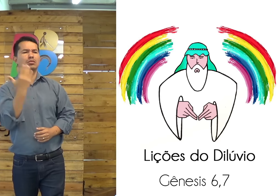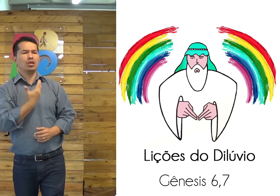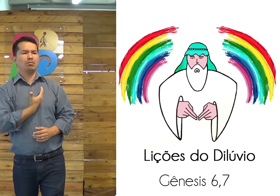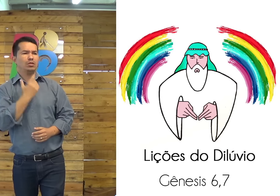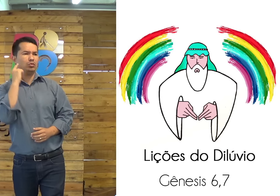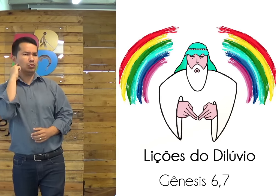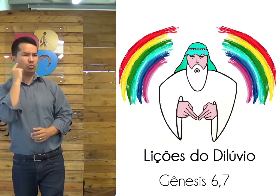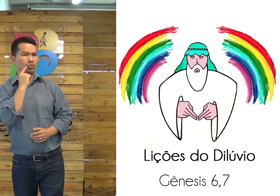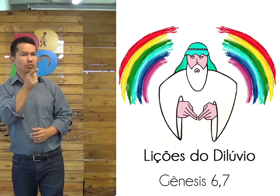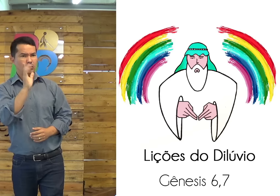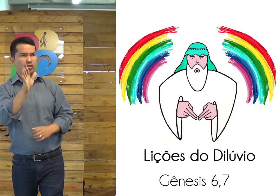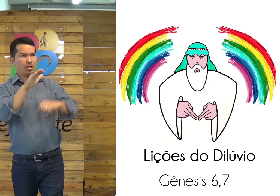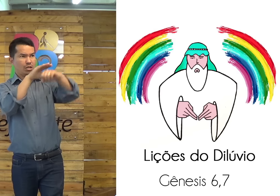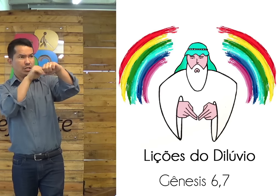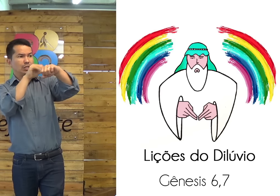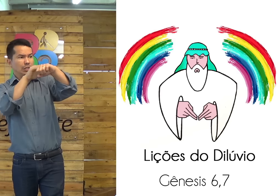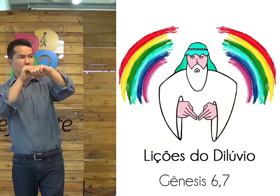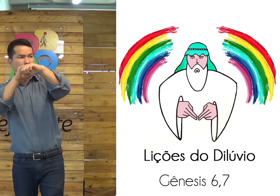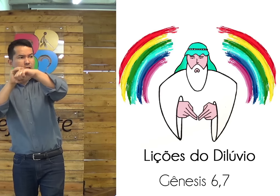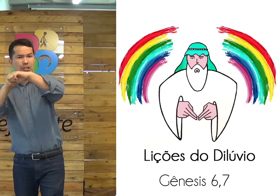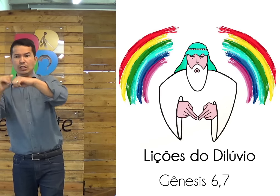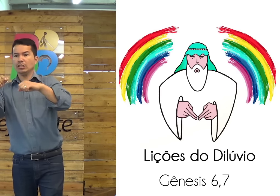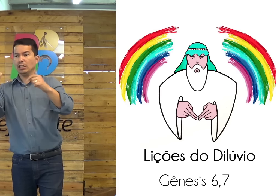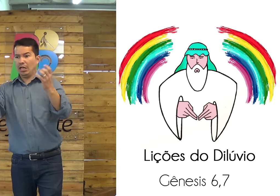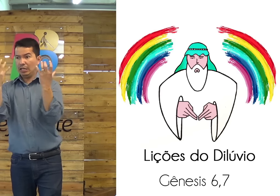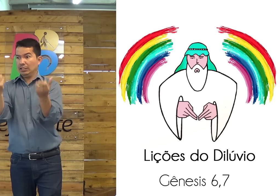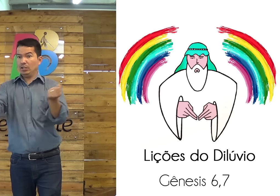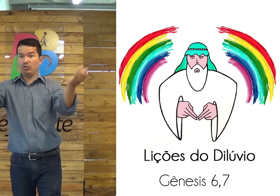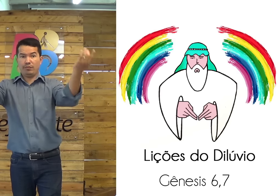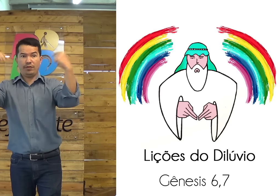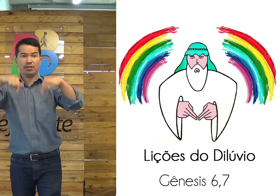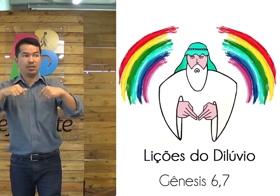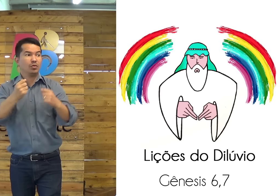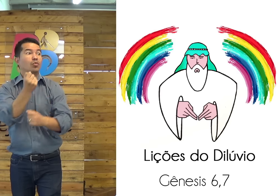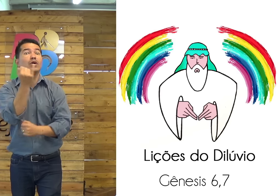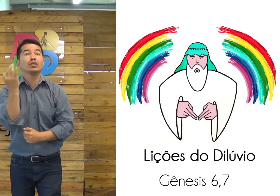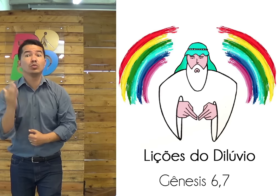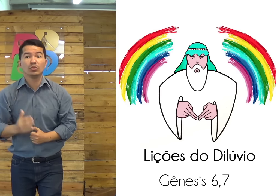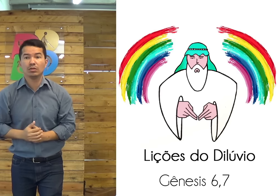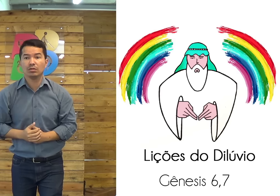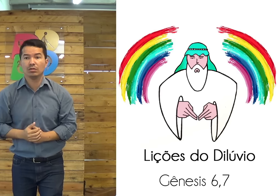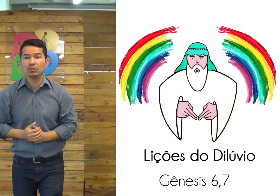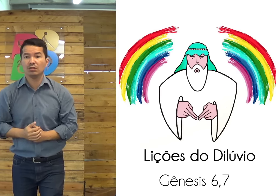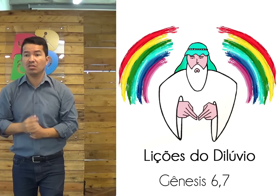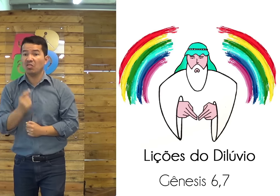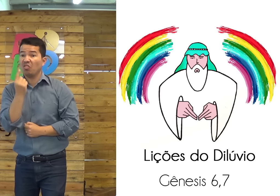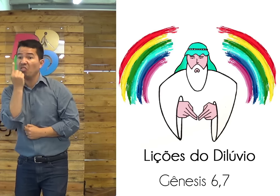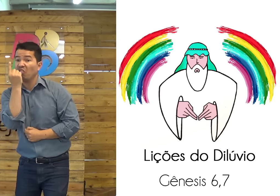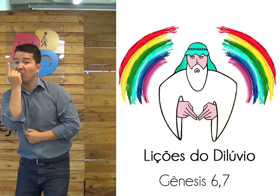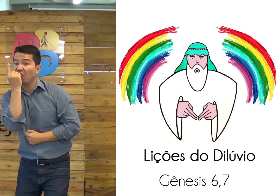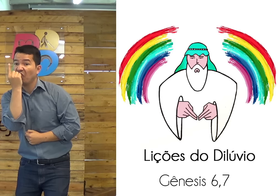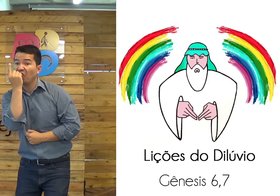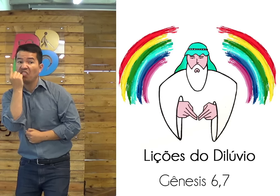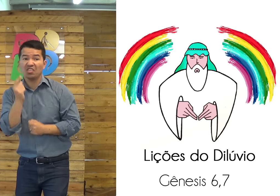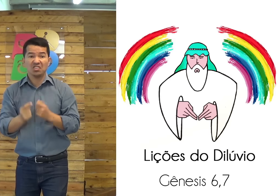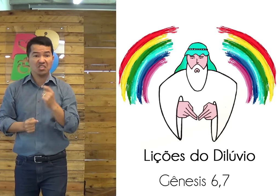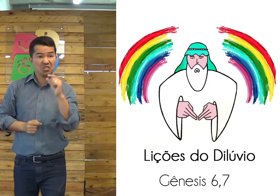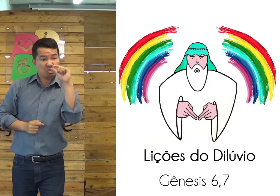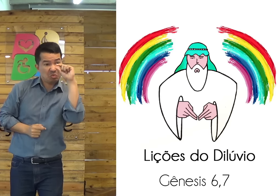hoje quantos amigos surdos que você já chamou que vieram aqui na igreja quantos um